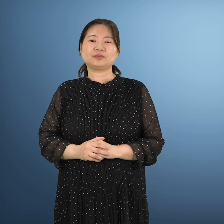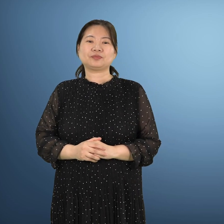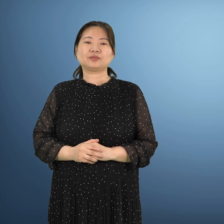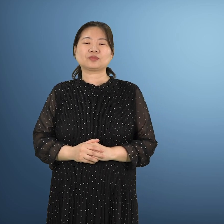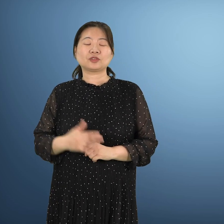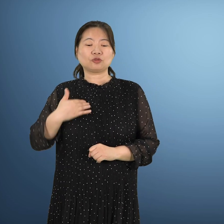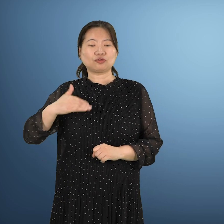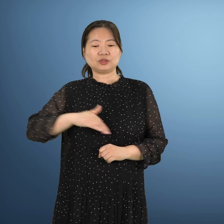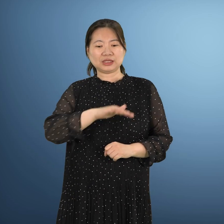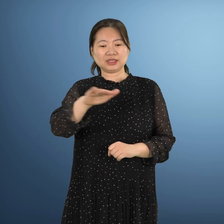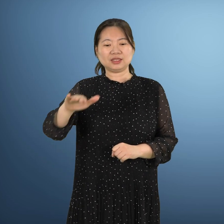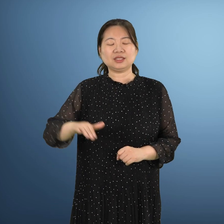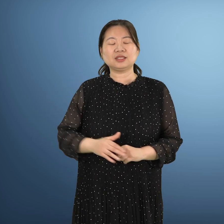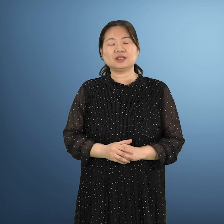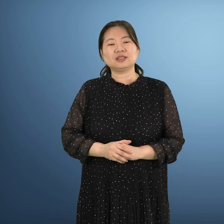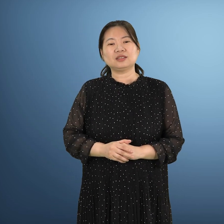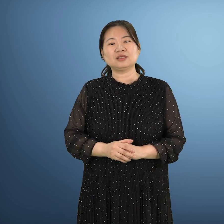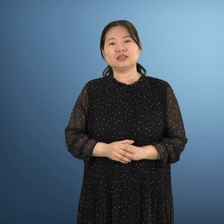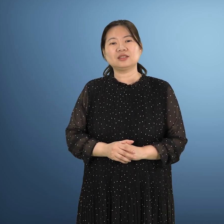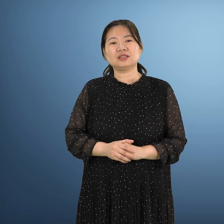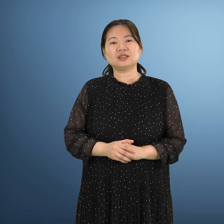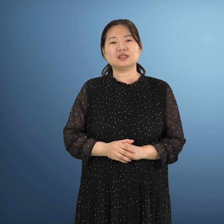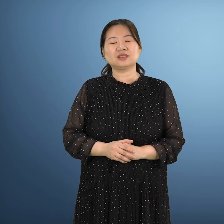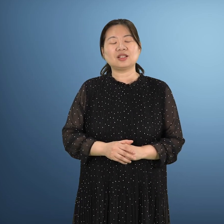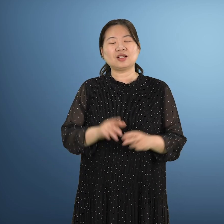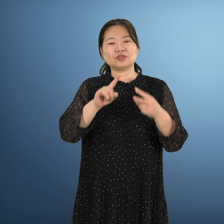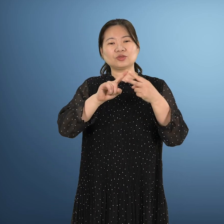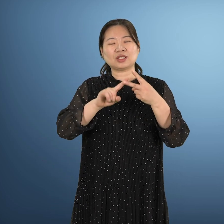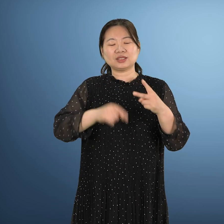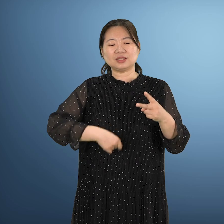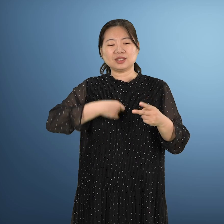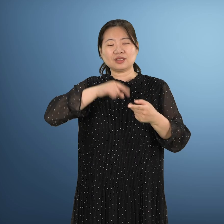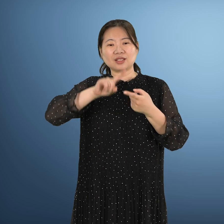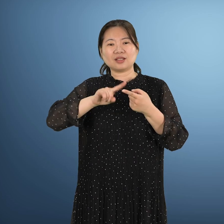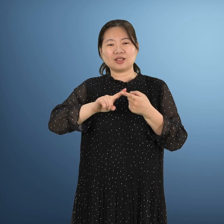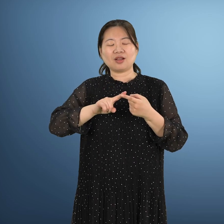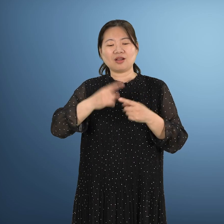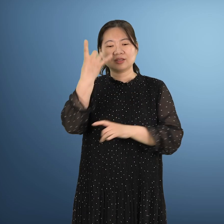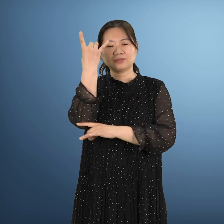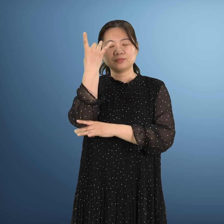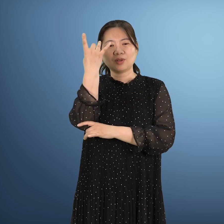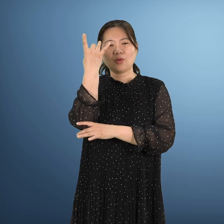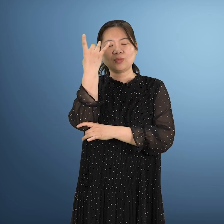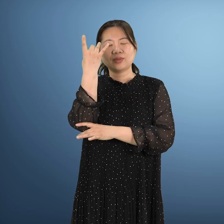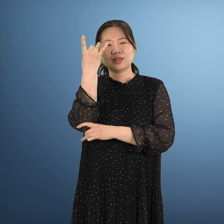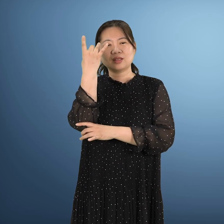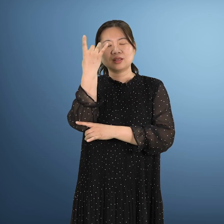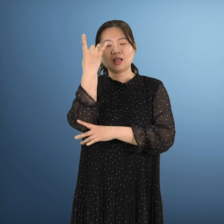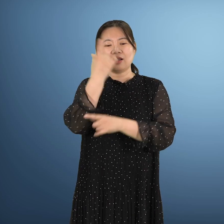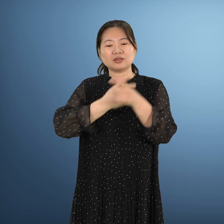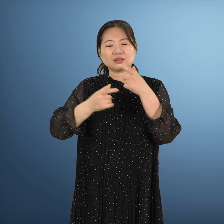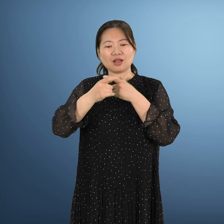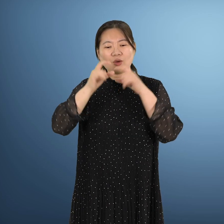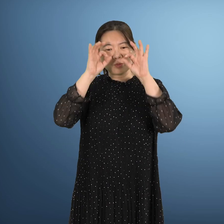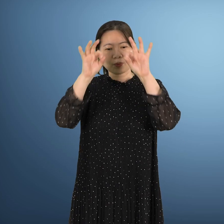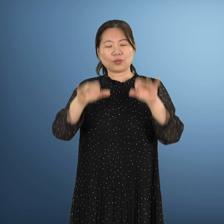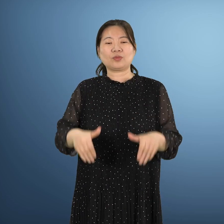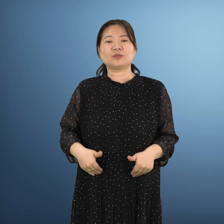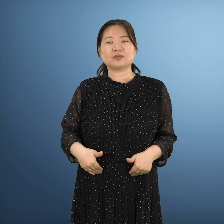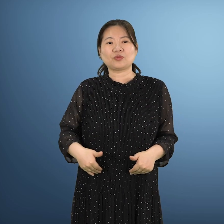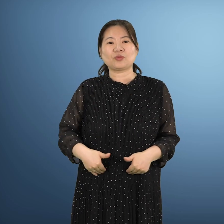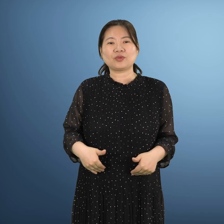그러면 우리는 이 두 가지 의에 대해서 조금 근본적으로 한번 털어야 돼요.